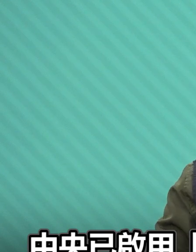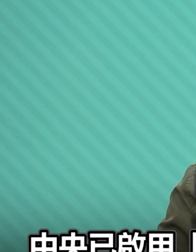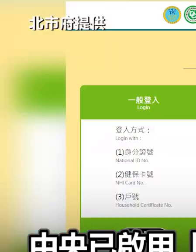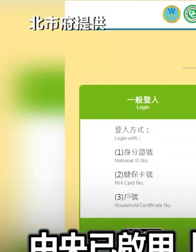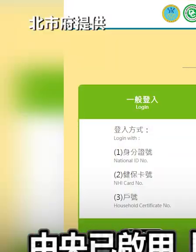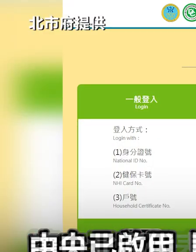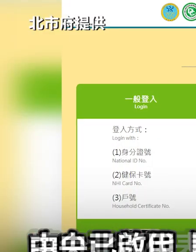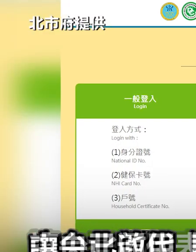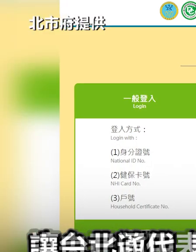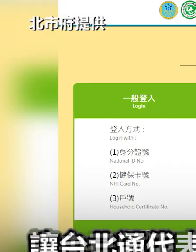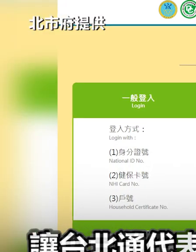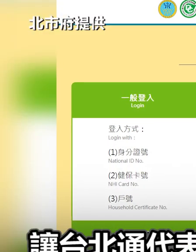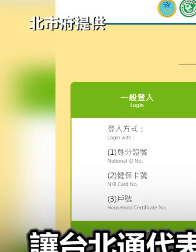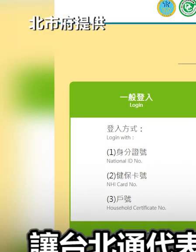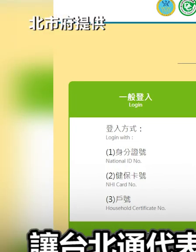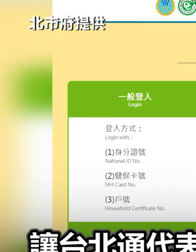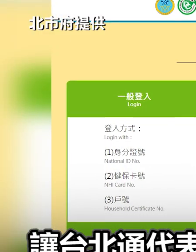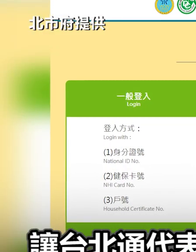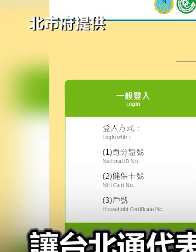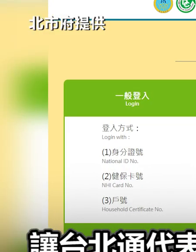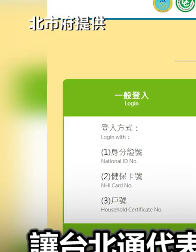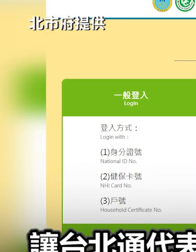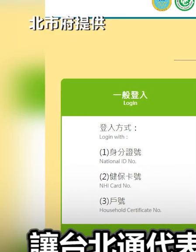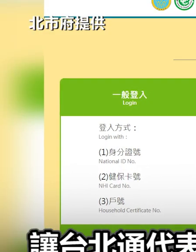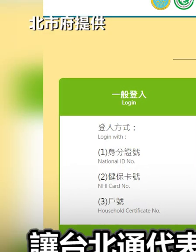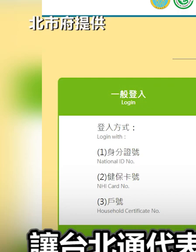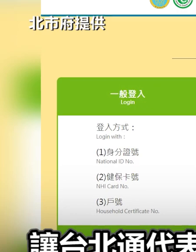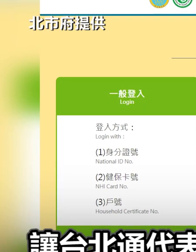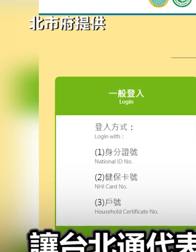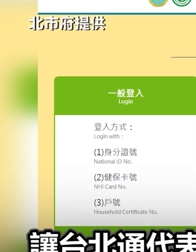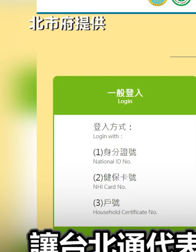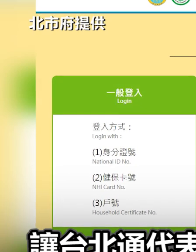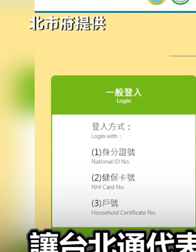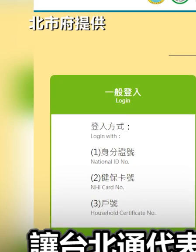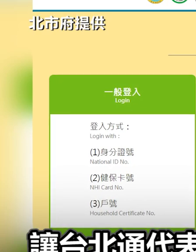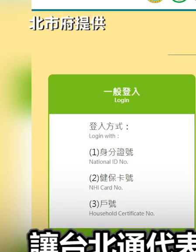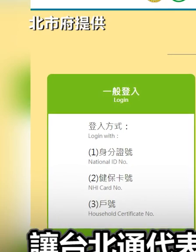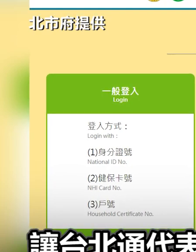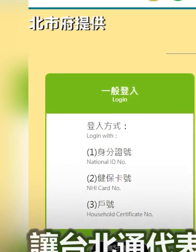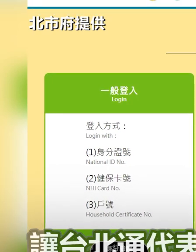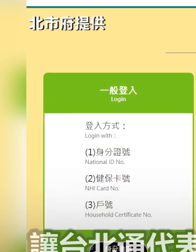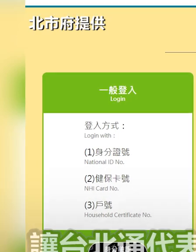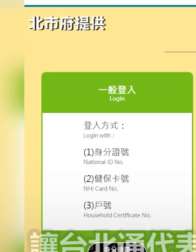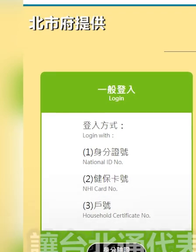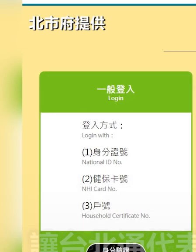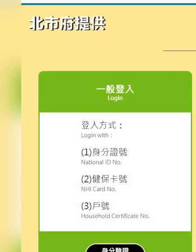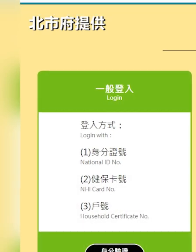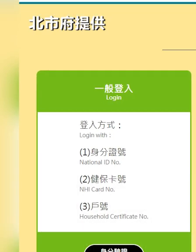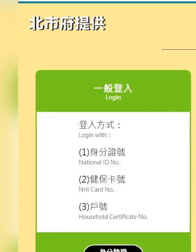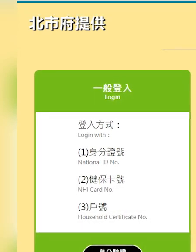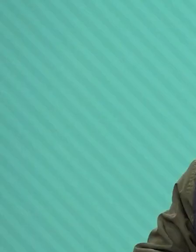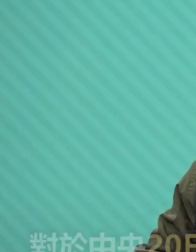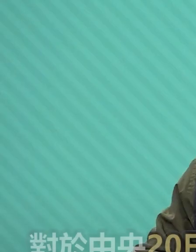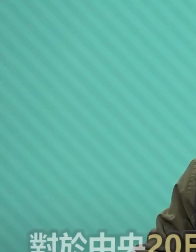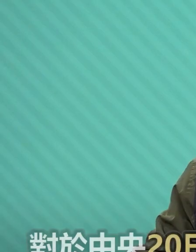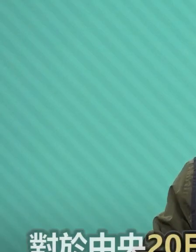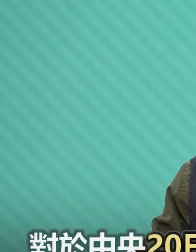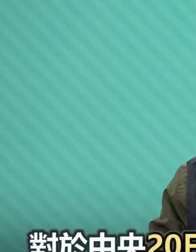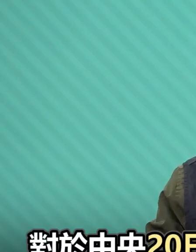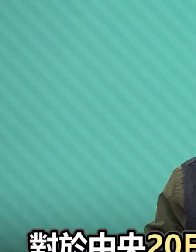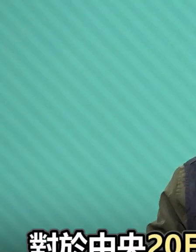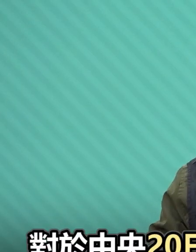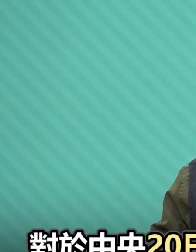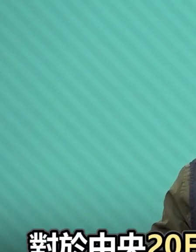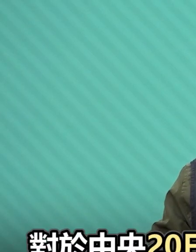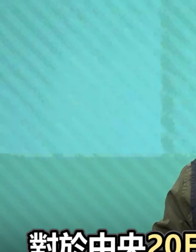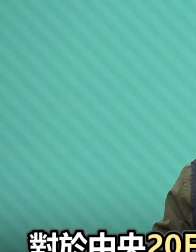说，用台北中代表个人去跟卫福部申请数位新冠病毒健康证明申请。那昨